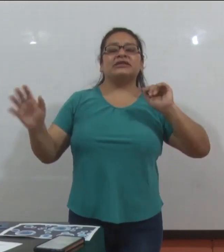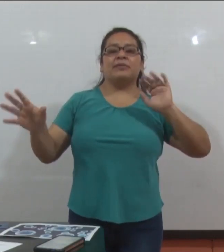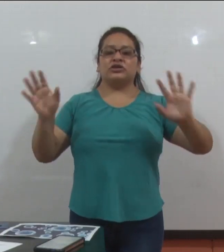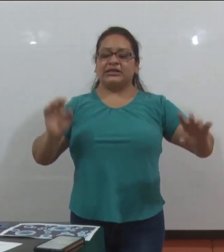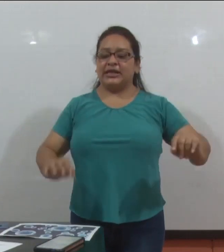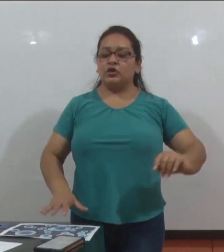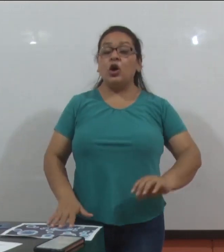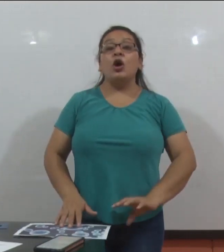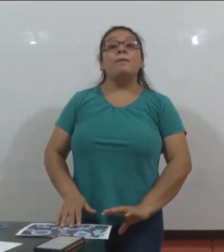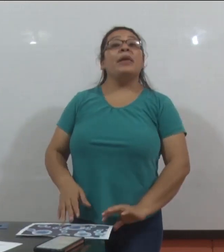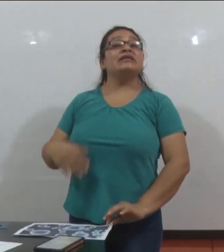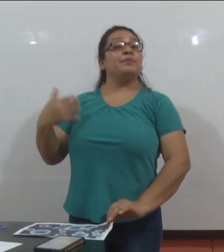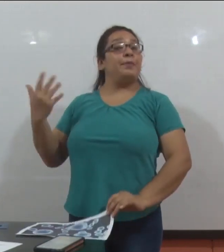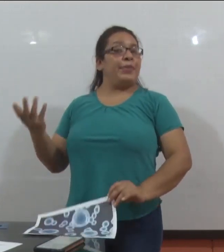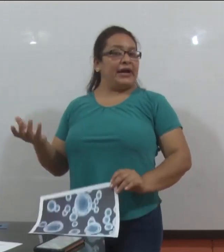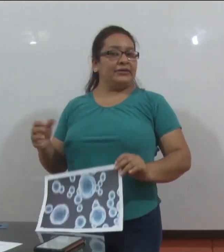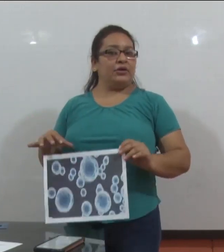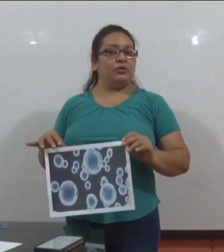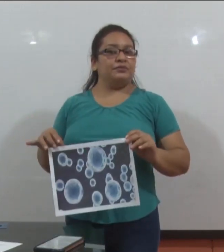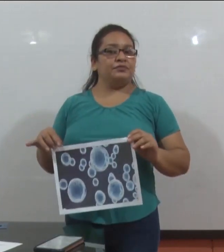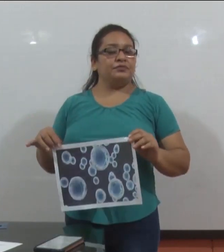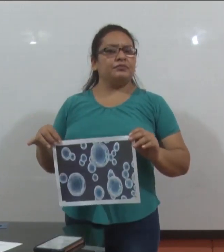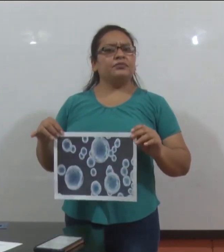estamos haciendo más práctico.